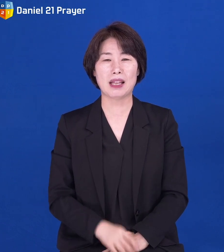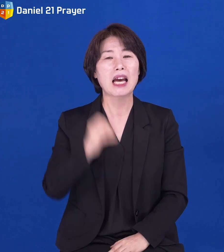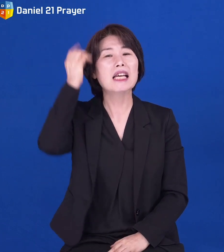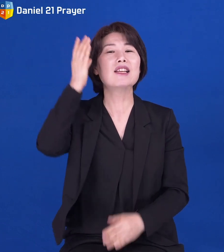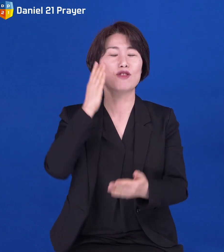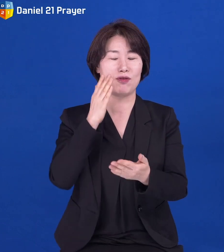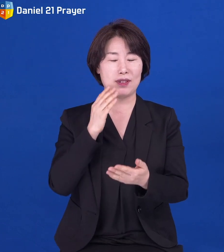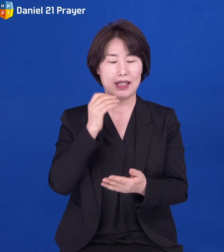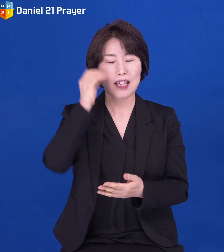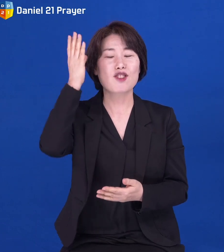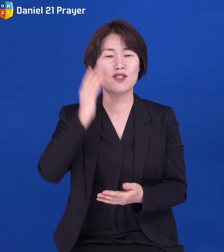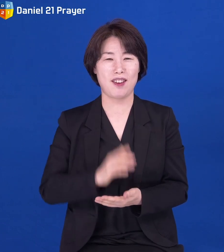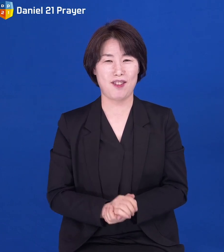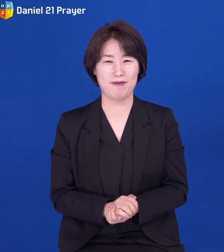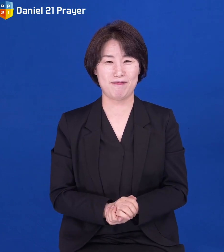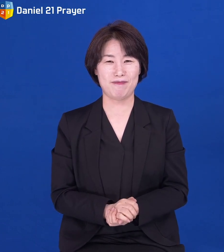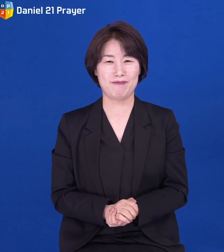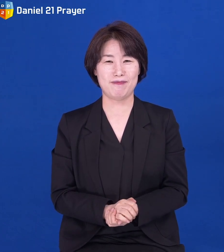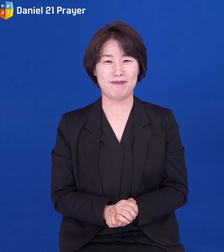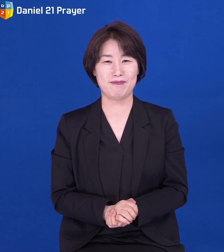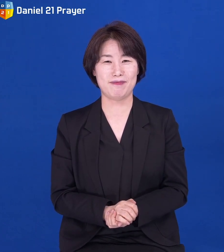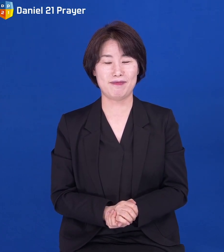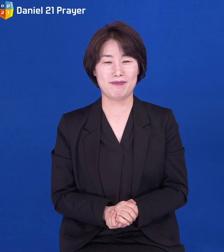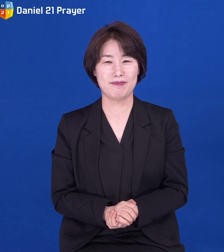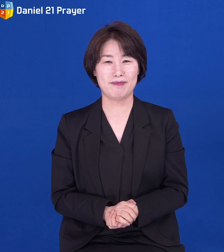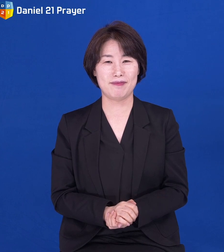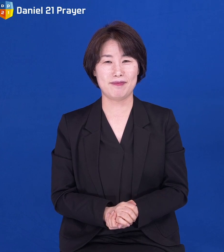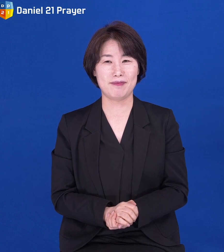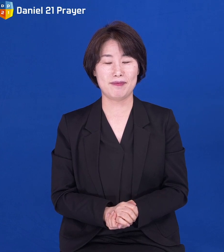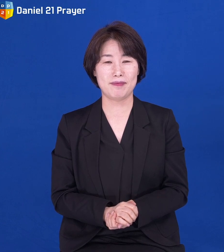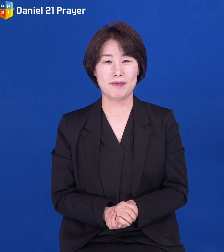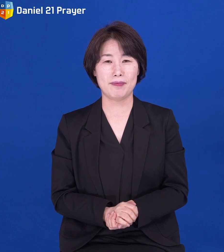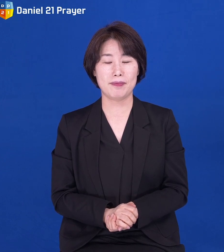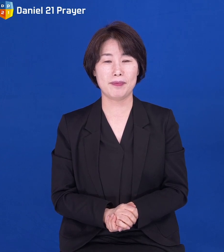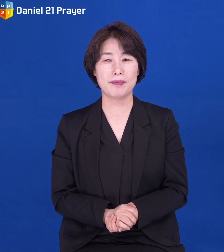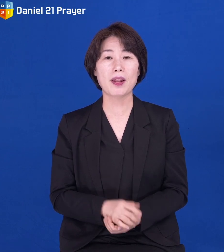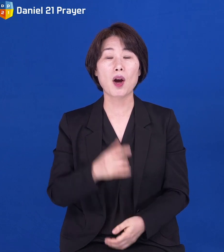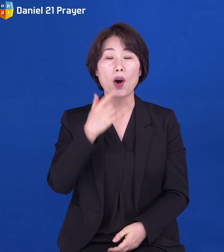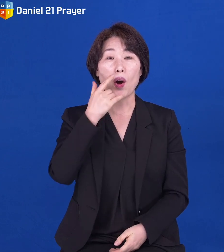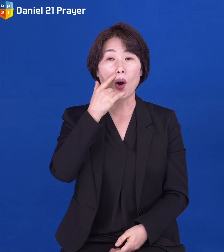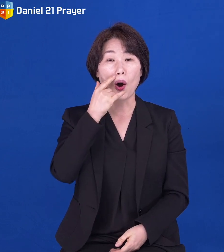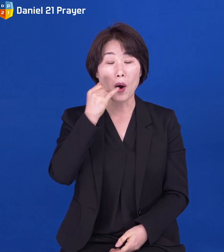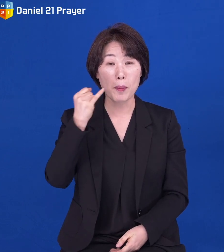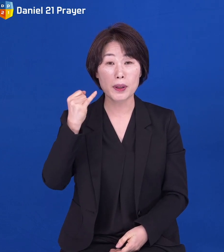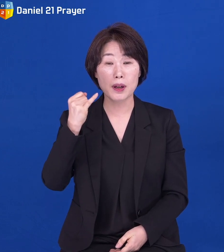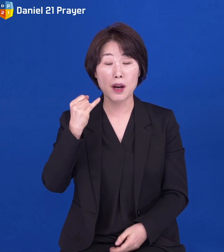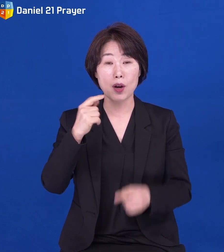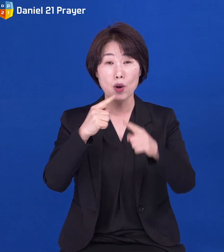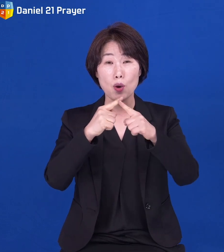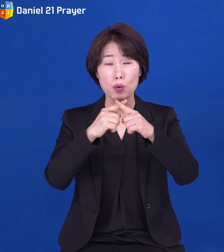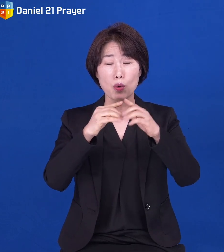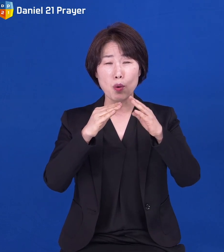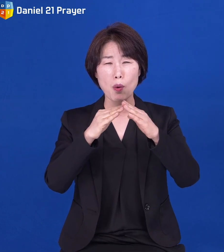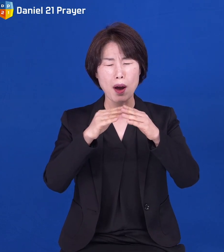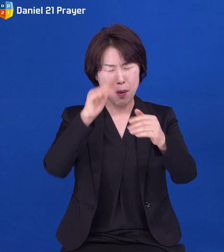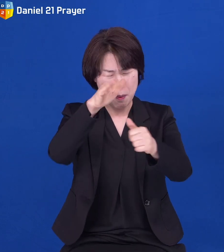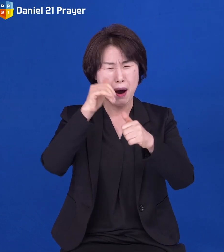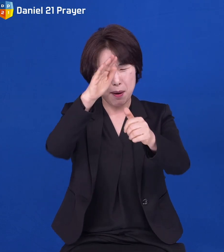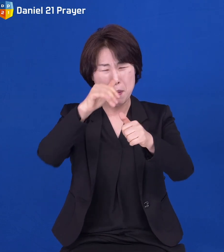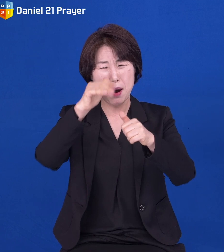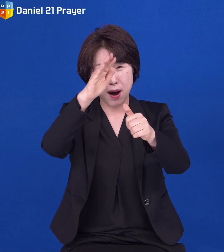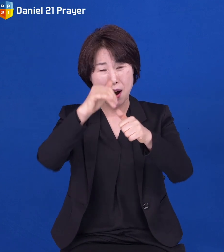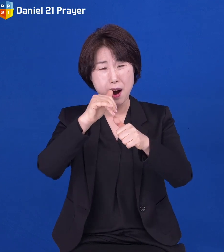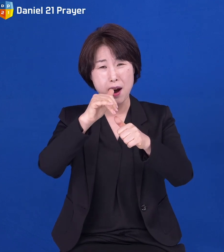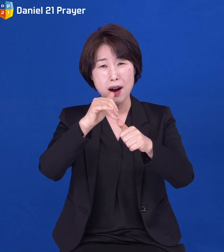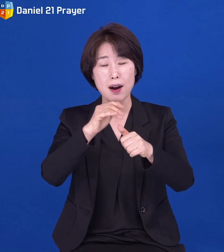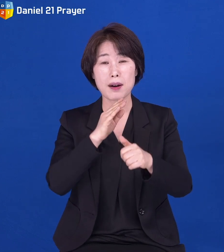이상한 거는. 그래서 제가 이제 어머니가 저한테 교회를 다 나가라는데 그 나이에 정말 열심히